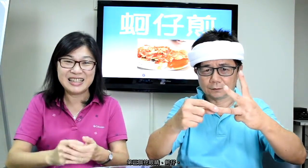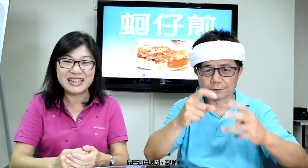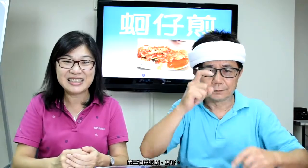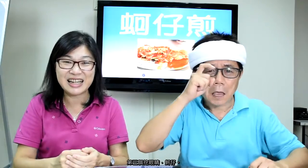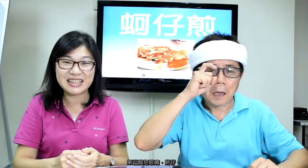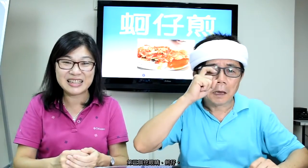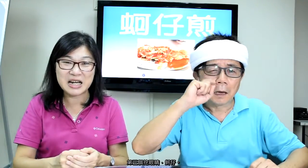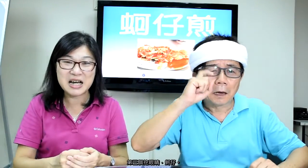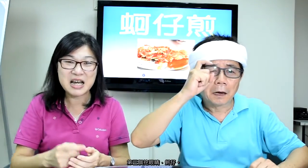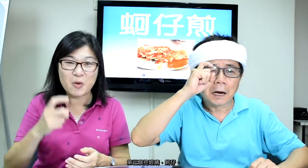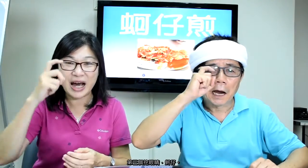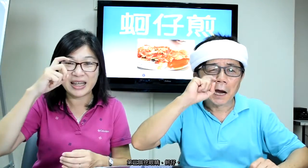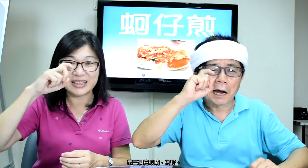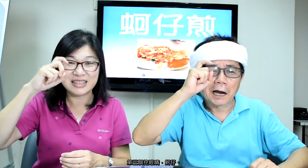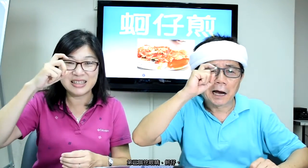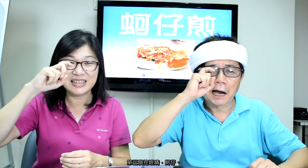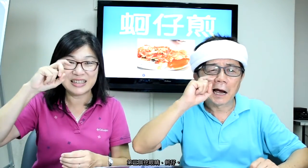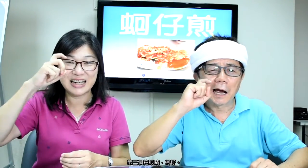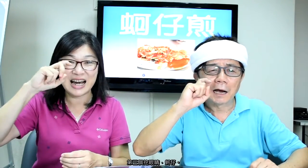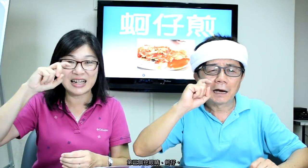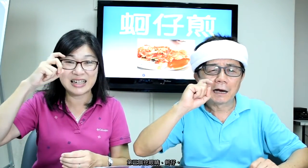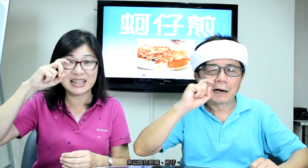第三个挖眼睛蚵仔。